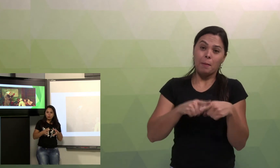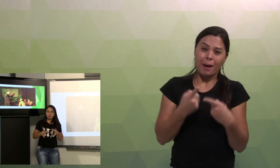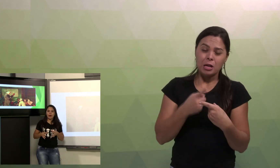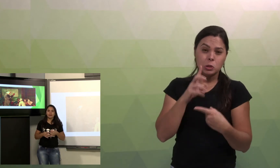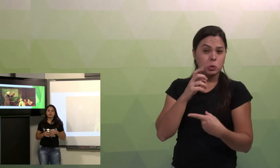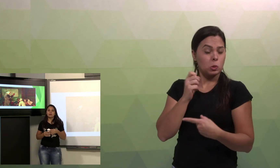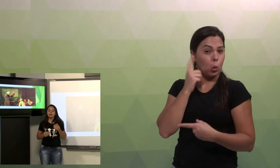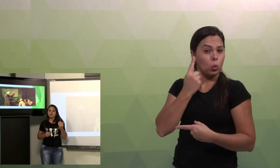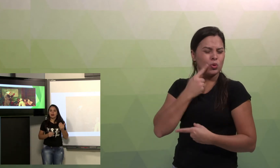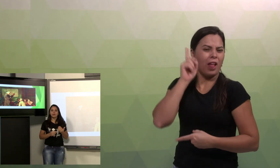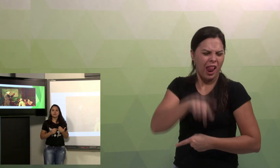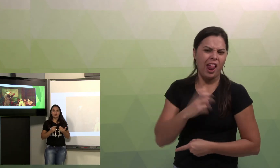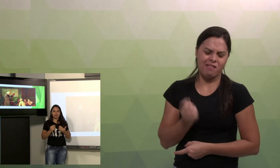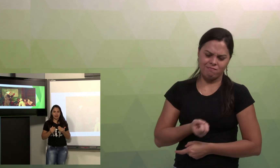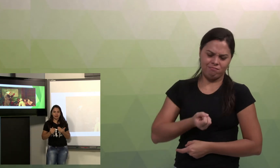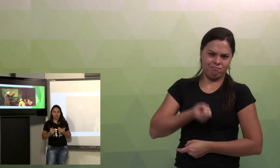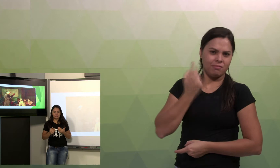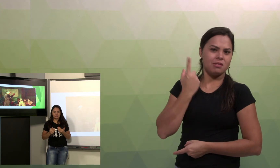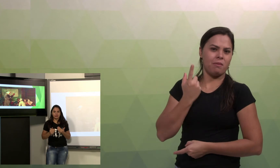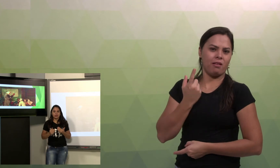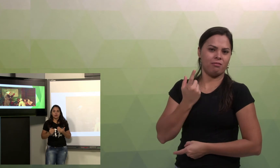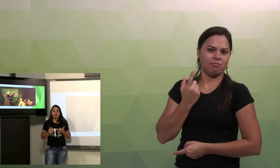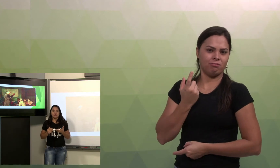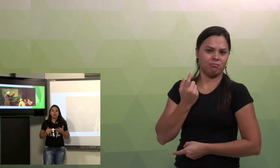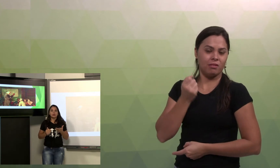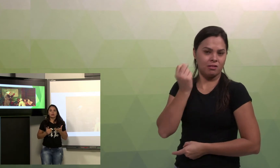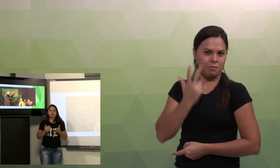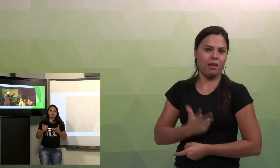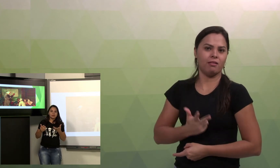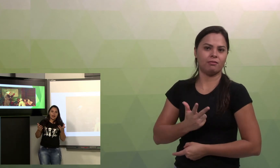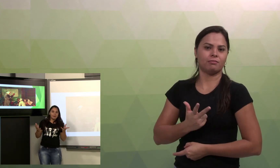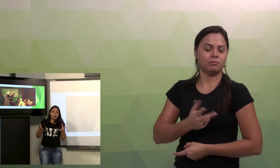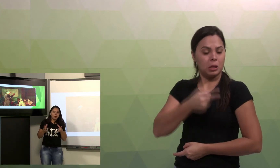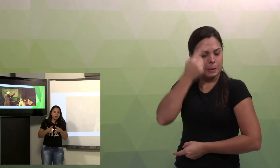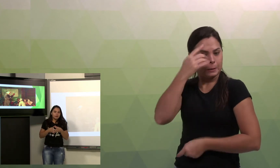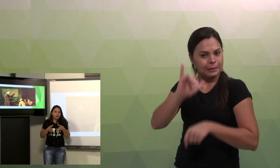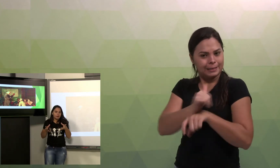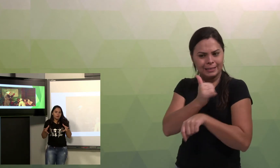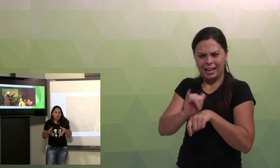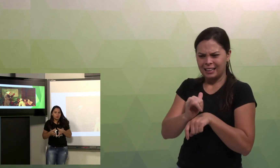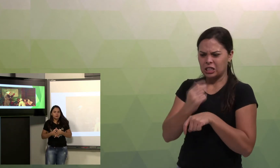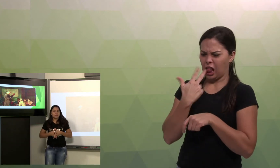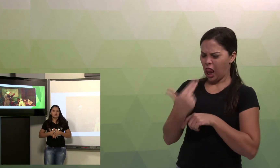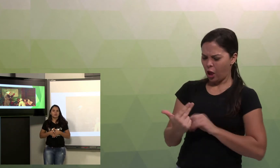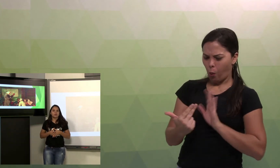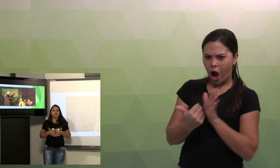eram muito espertos e pensaram em estratégias que acabar com a língua